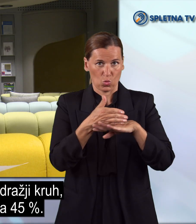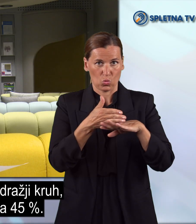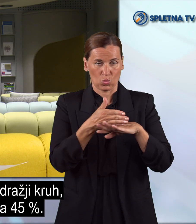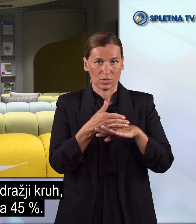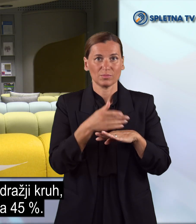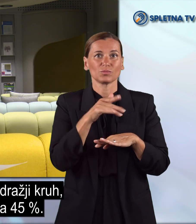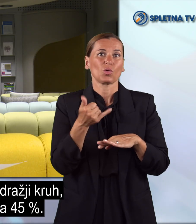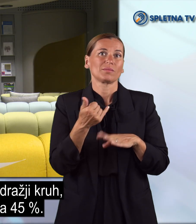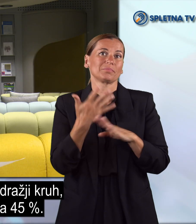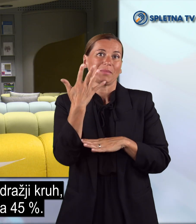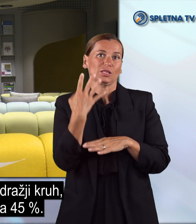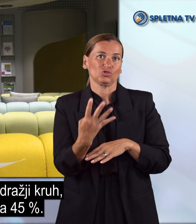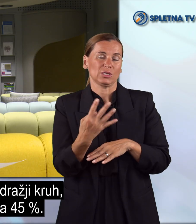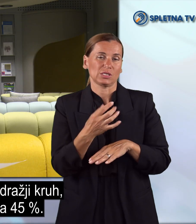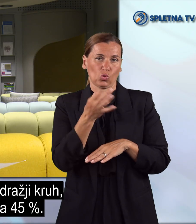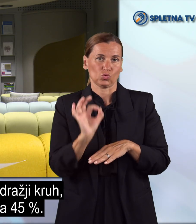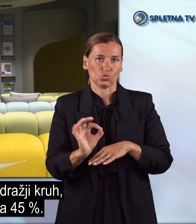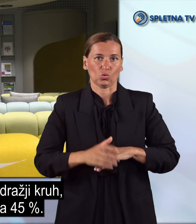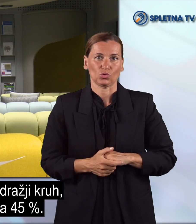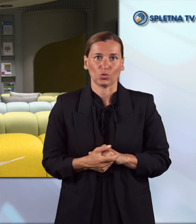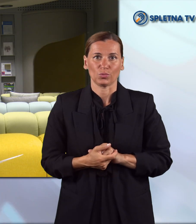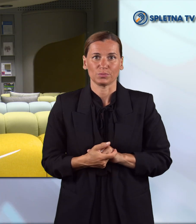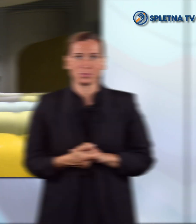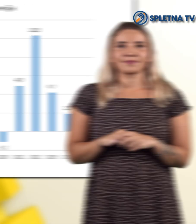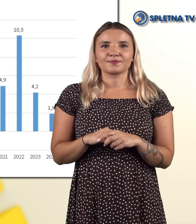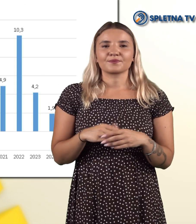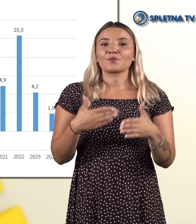za 45%.